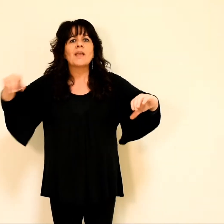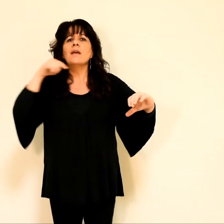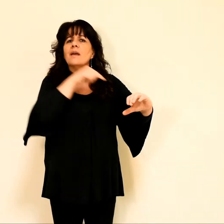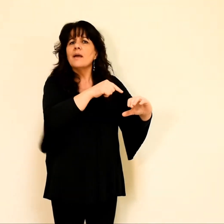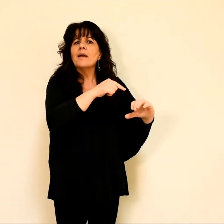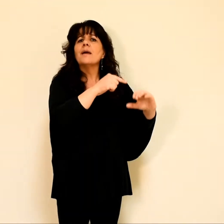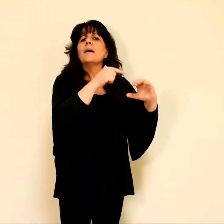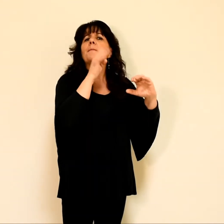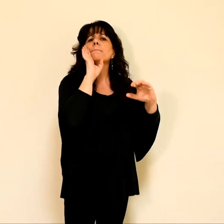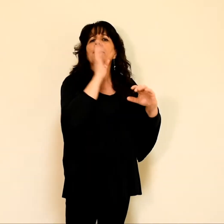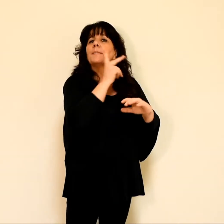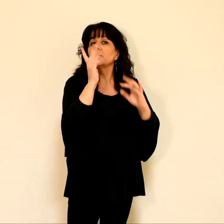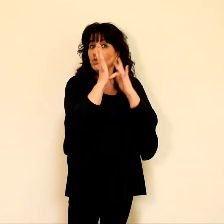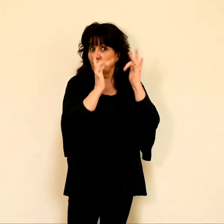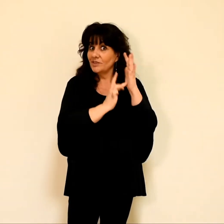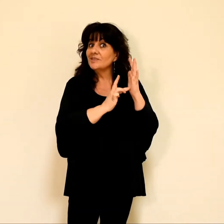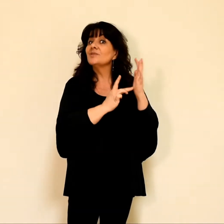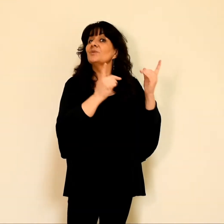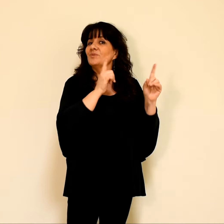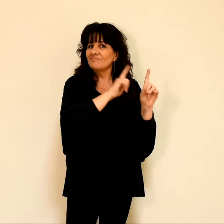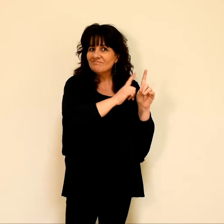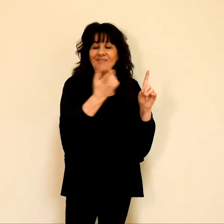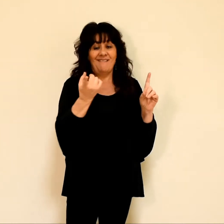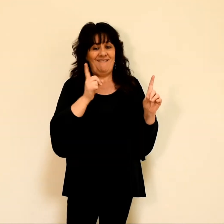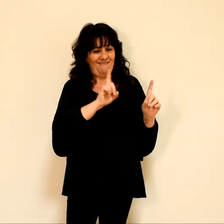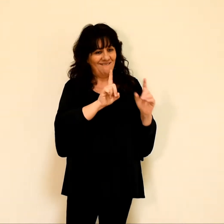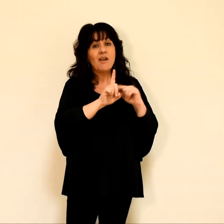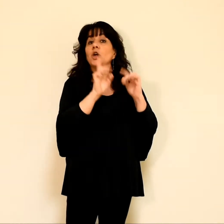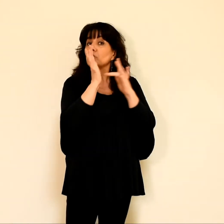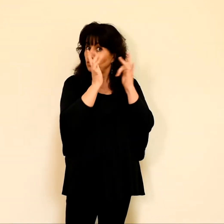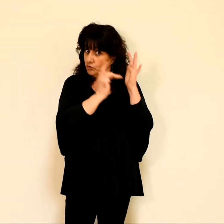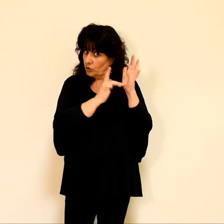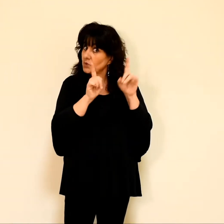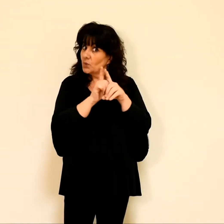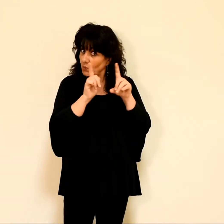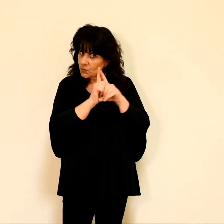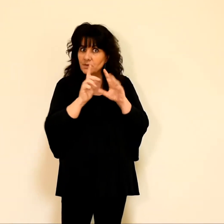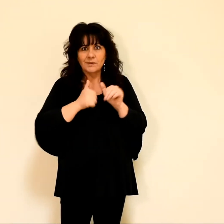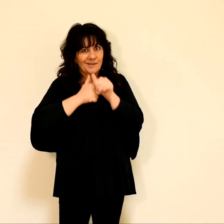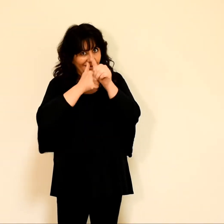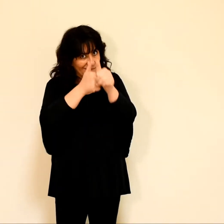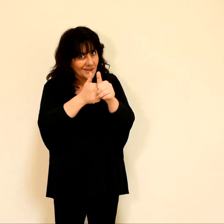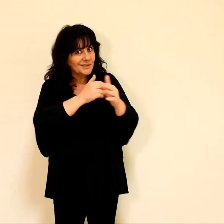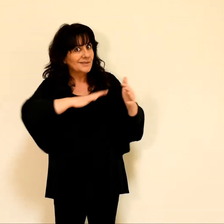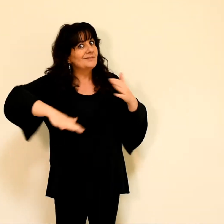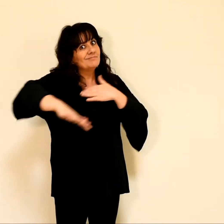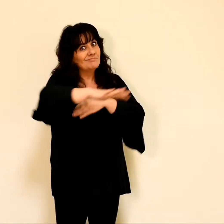Jésus aussi avait été invité au mariage avec ses disciples.